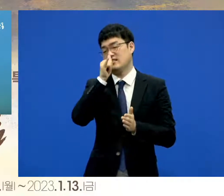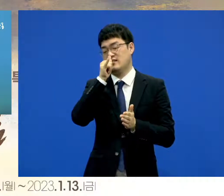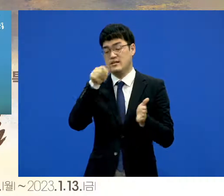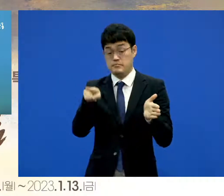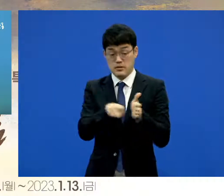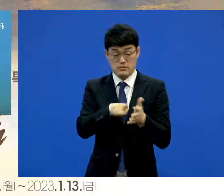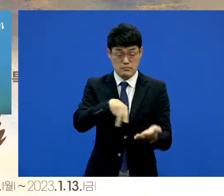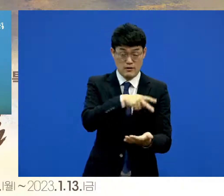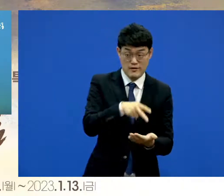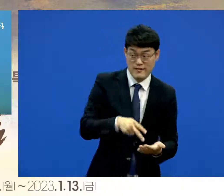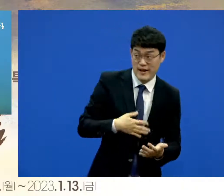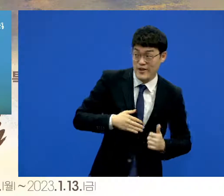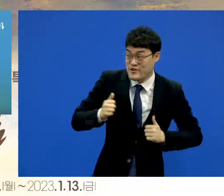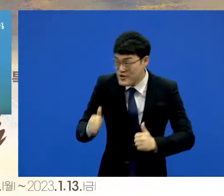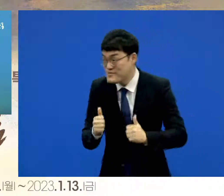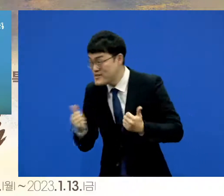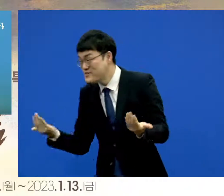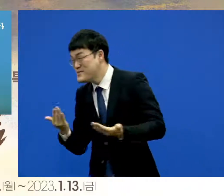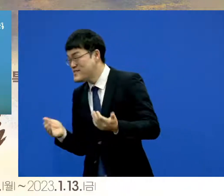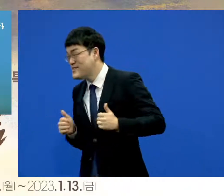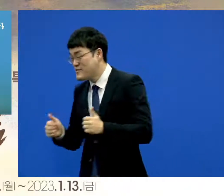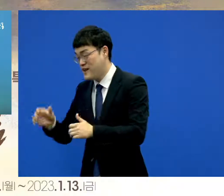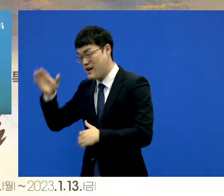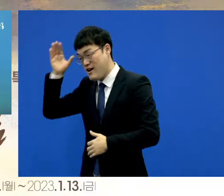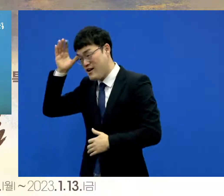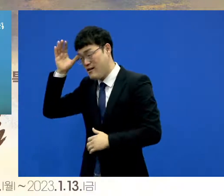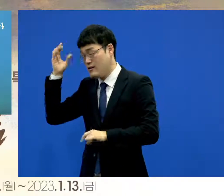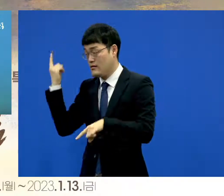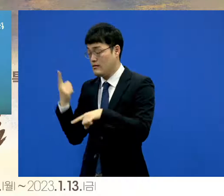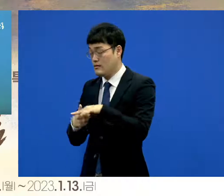뭔가 기대했는데 그 기대하는 게 별로 이렇게